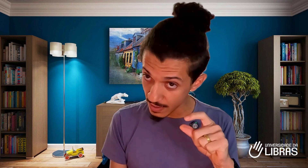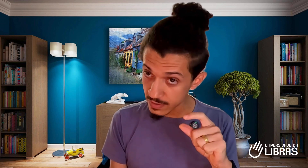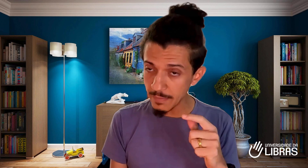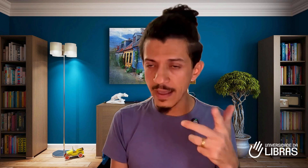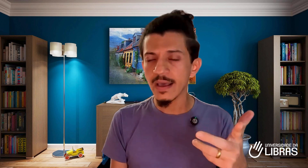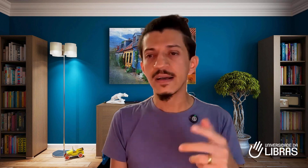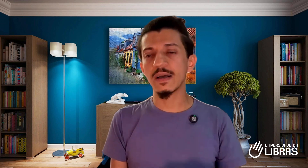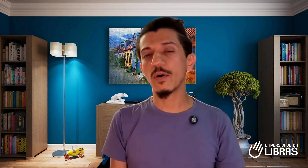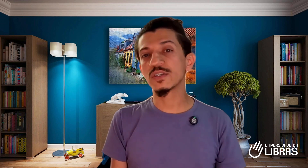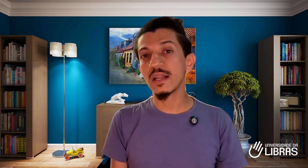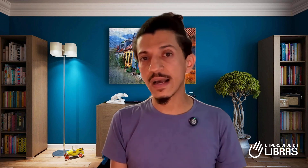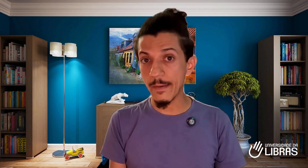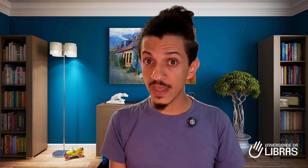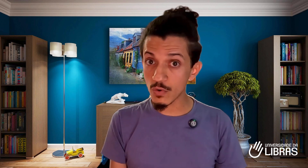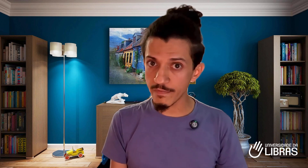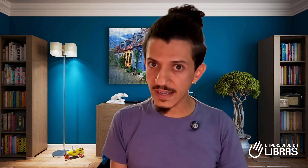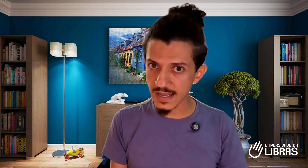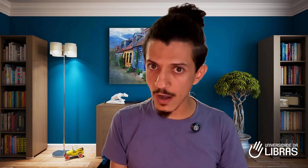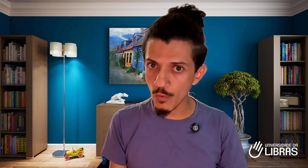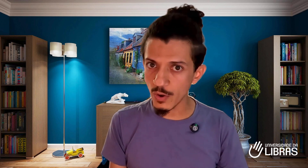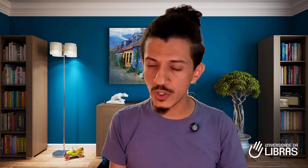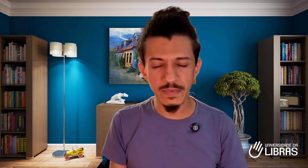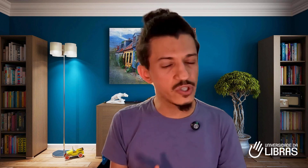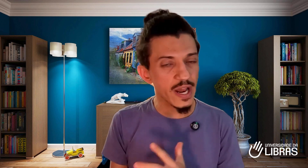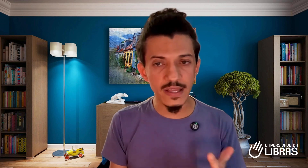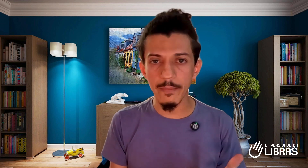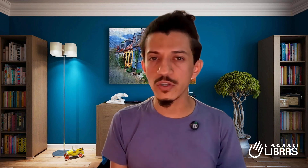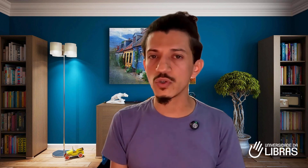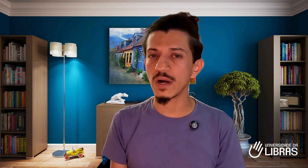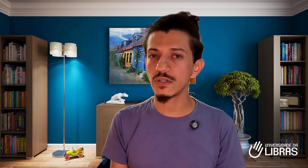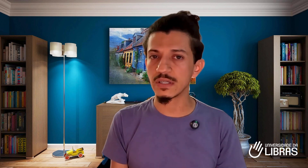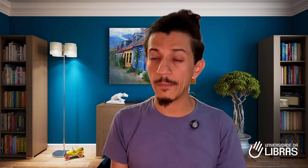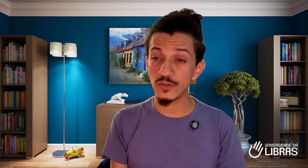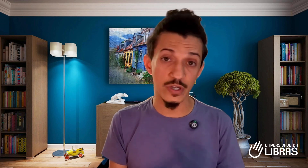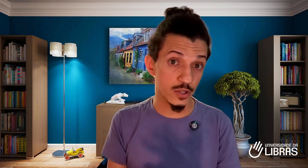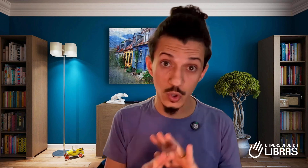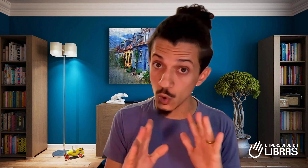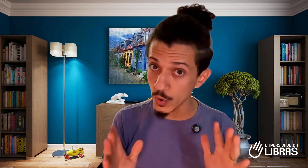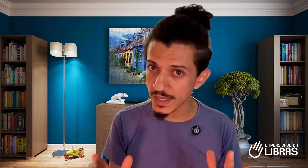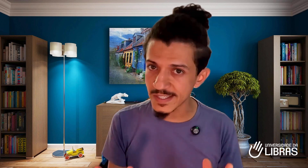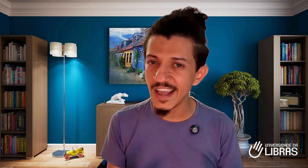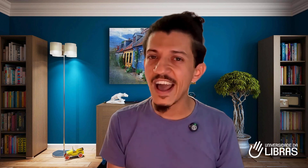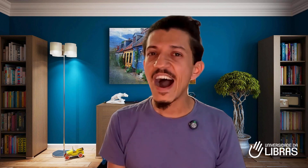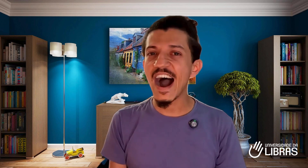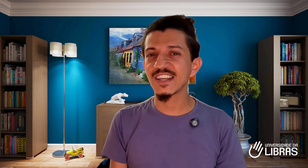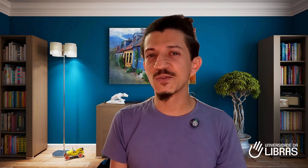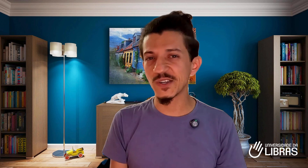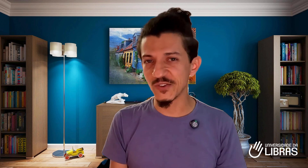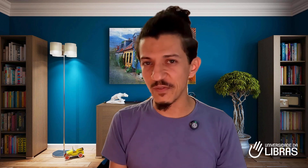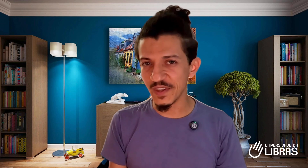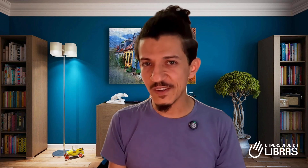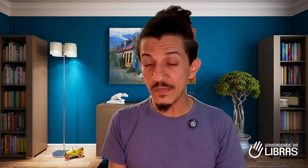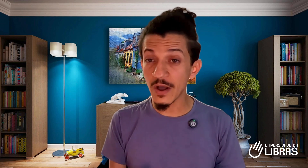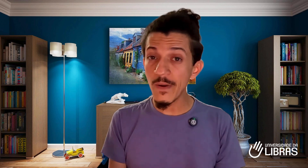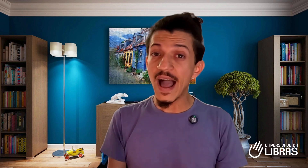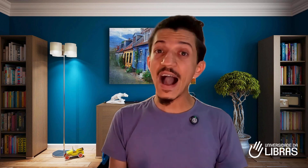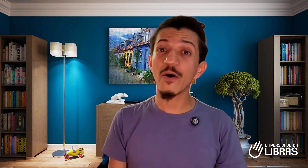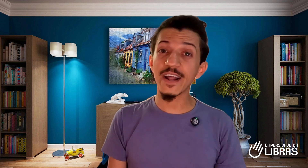também, você pode clicar e conversar com o meu time diretamente no WhatsApp, tirar todas as suas dúvidas. Então, agora é a sua